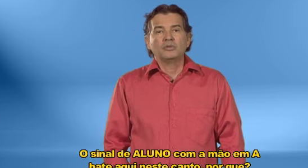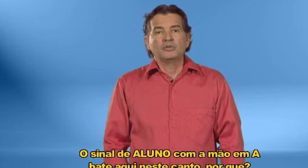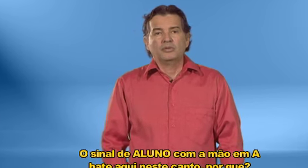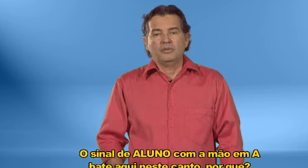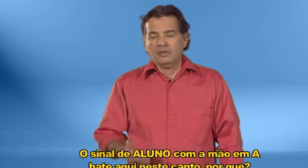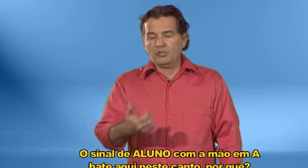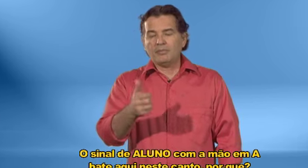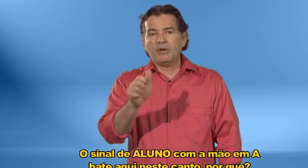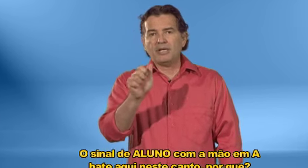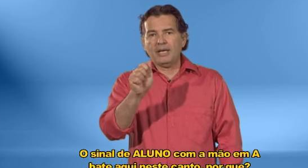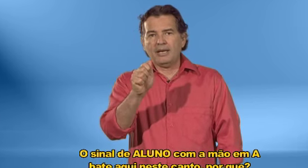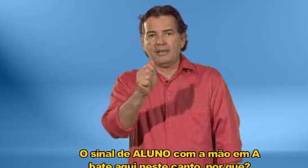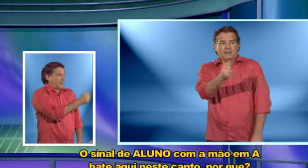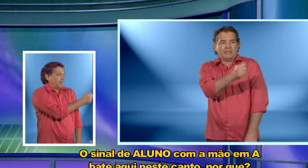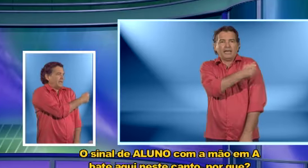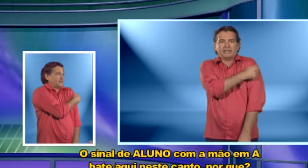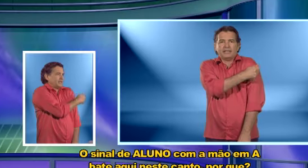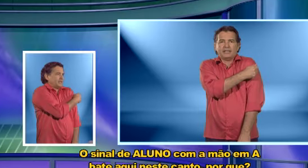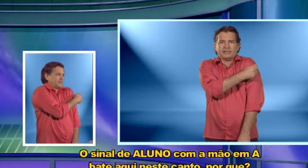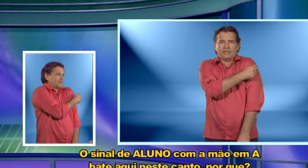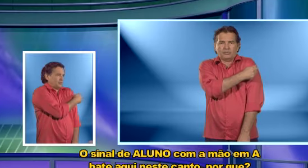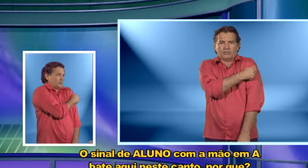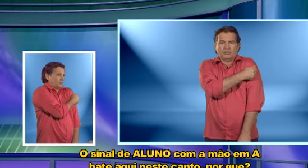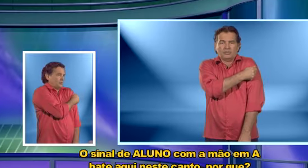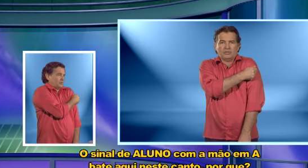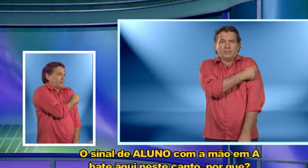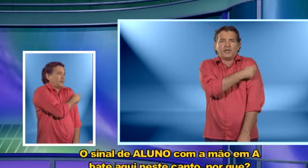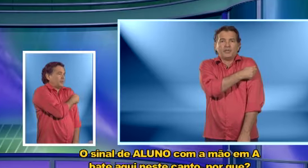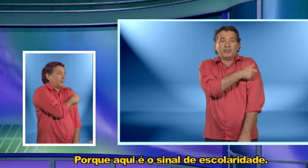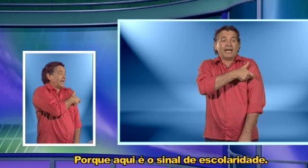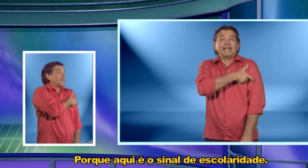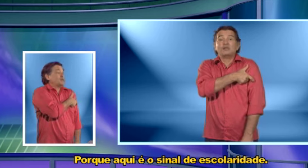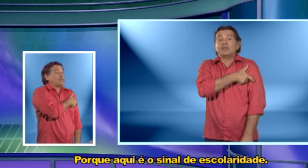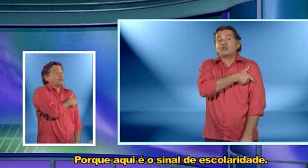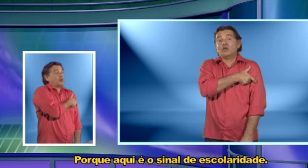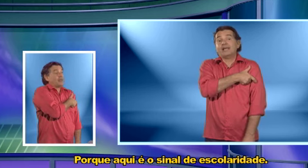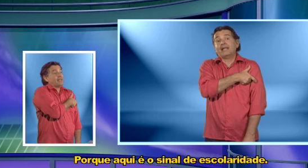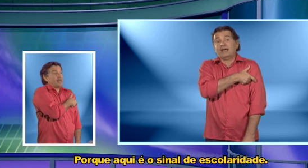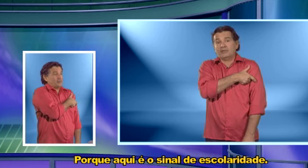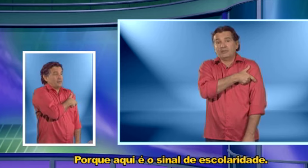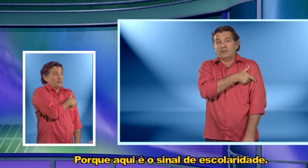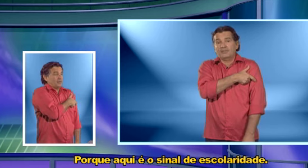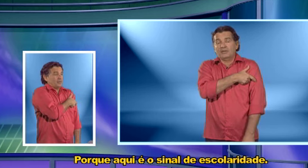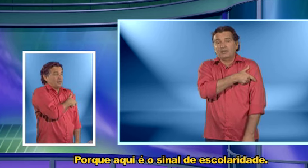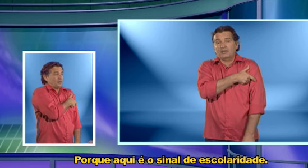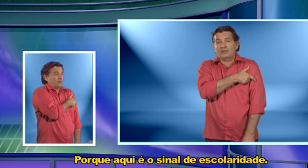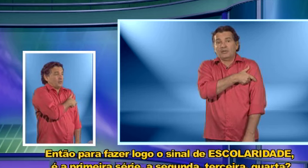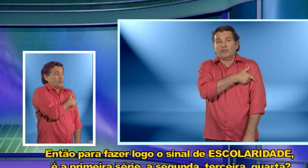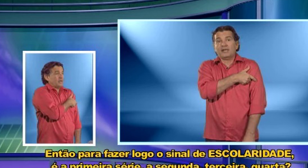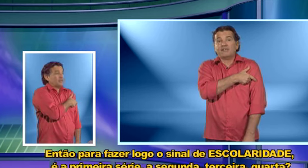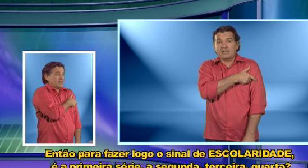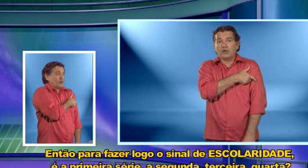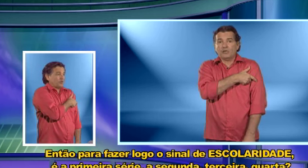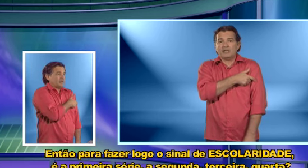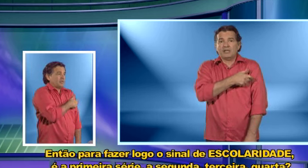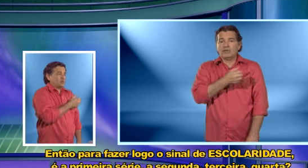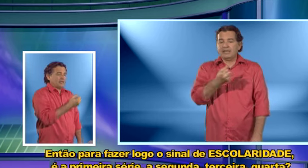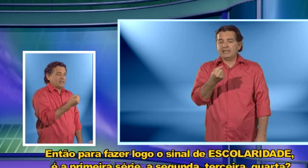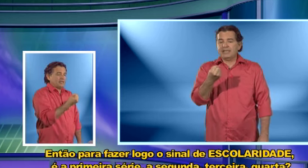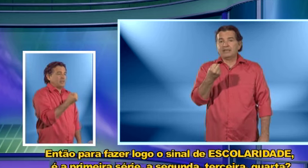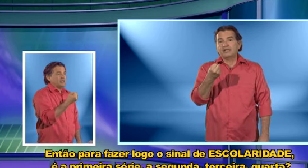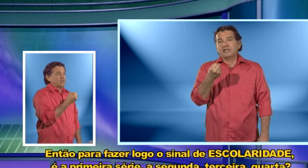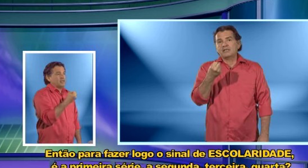aluno, com a mão em A, bate aqui nesse canto. Por quê? Porque aqui é o sinal de escolaridade. Então, para fazer logo o